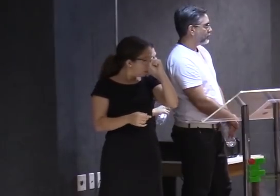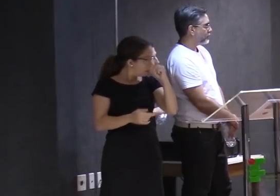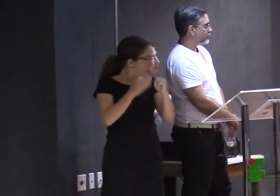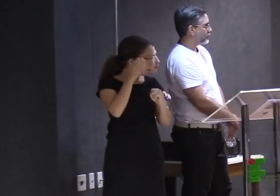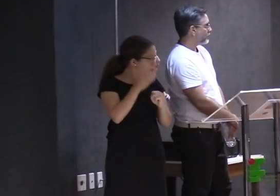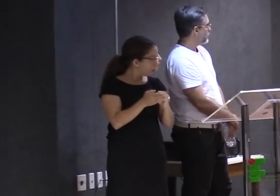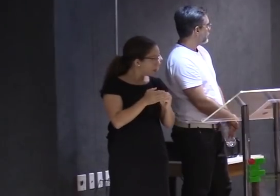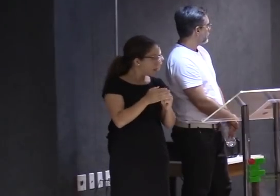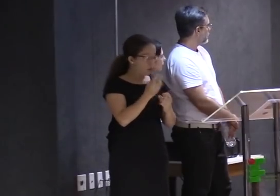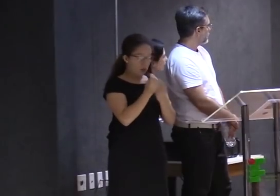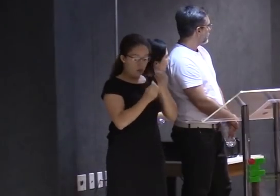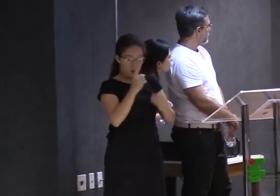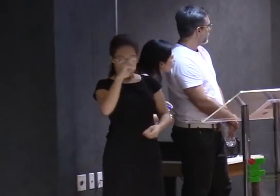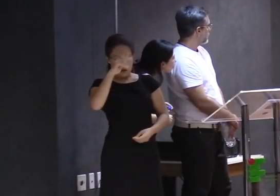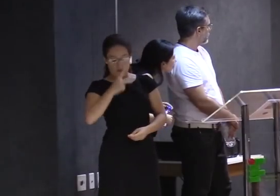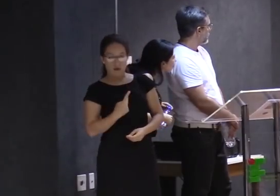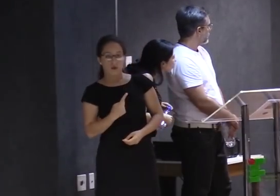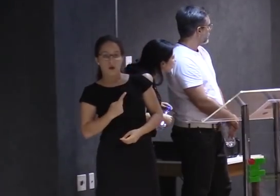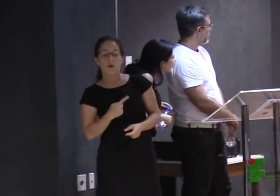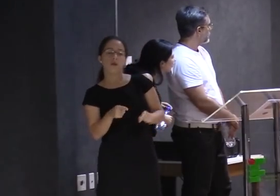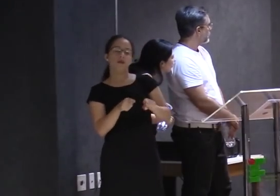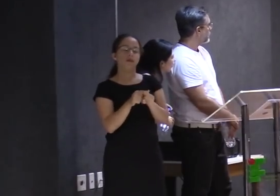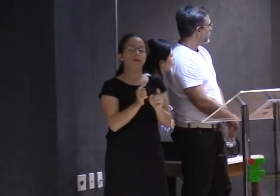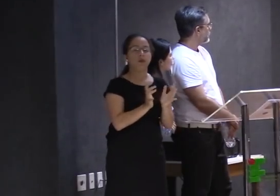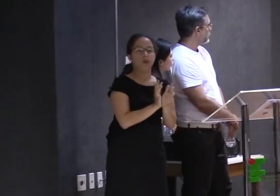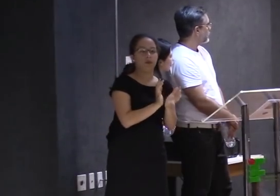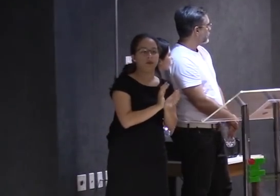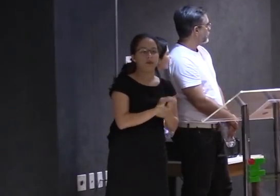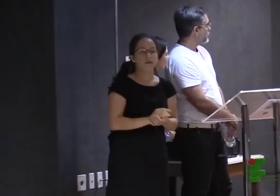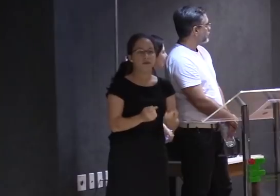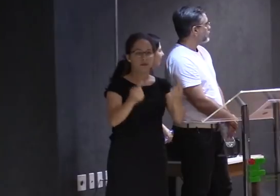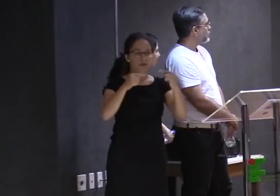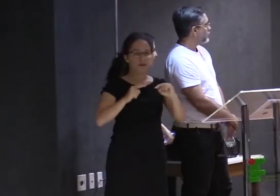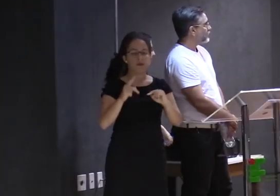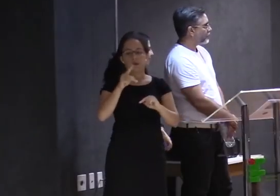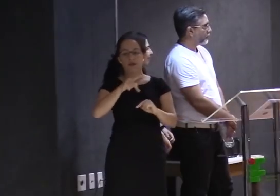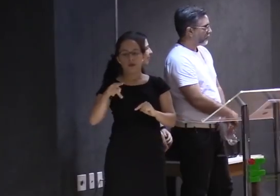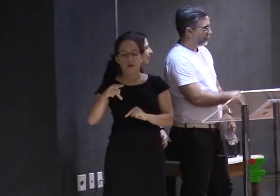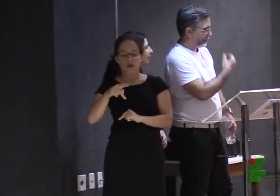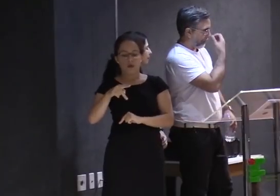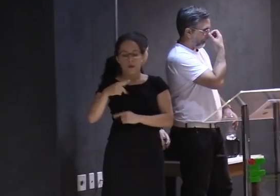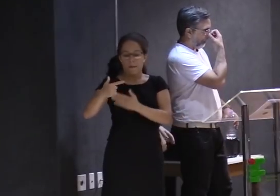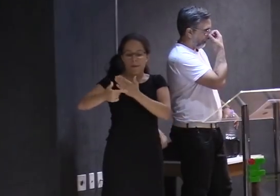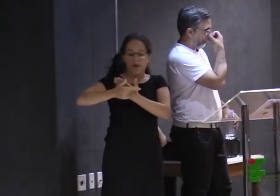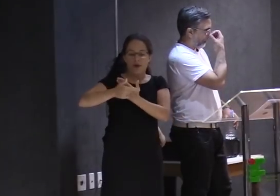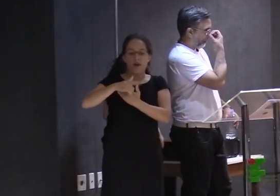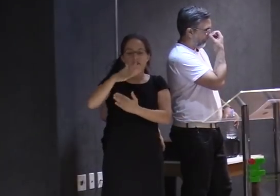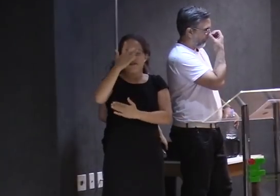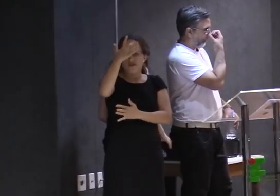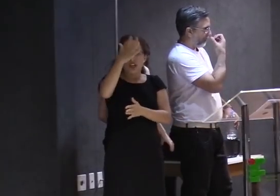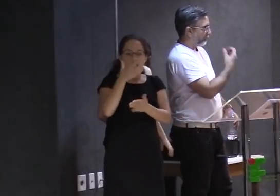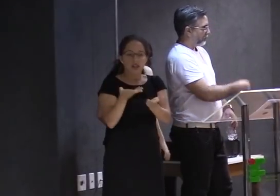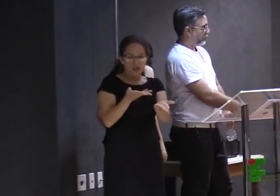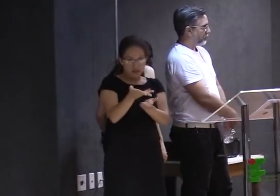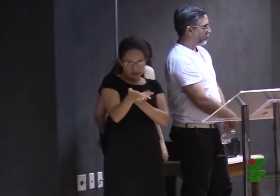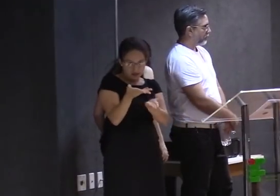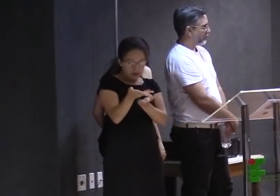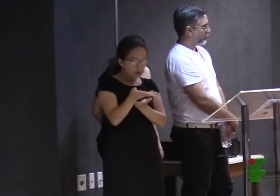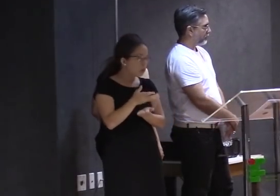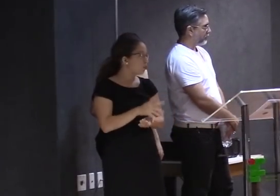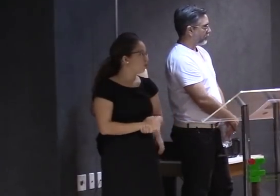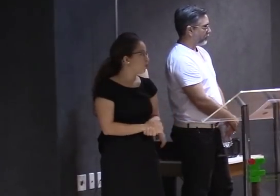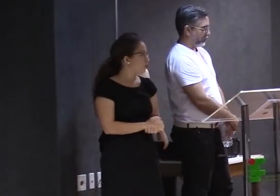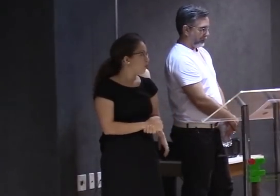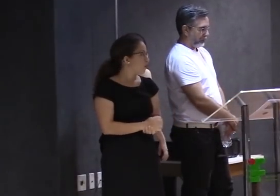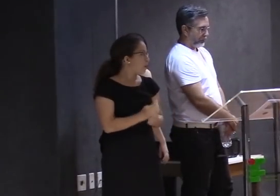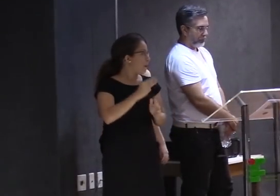grupo. Professor no papel de facilitador. Métodos avaliativos baseados em